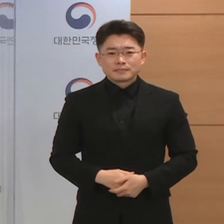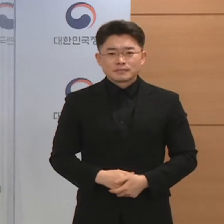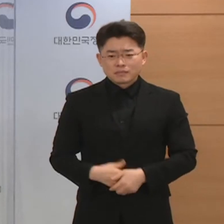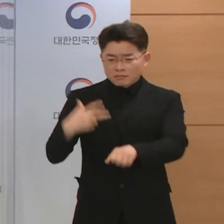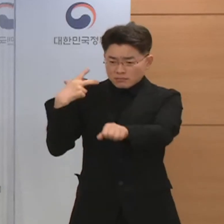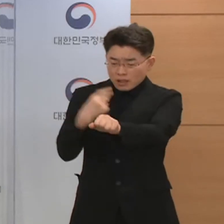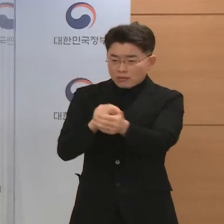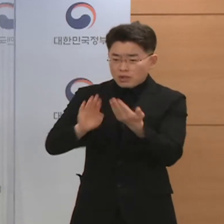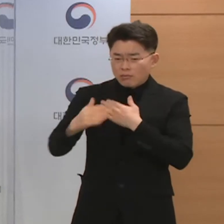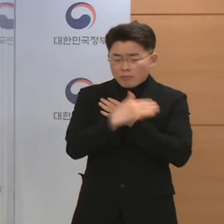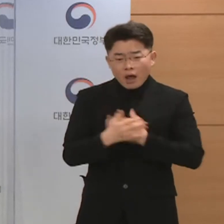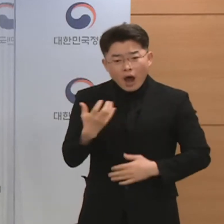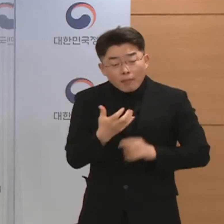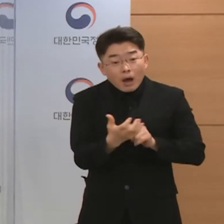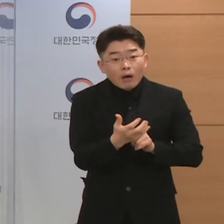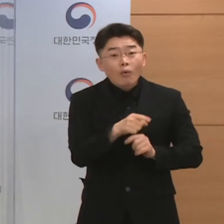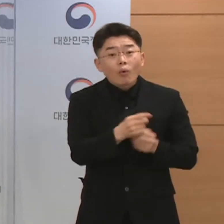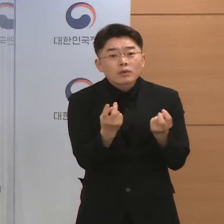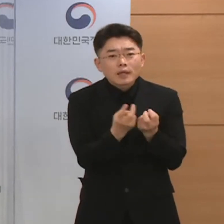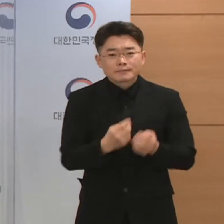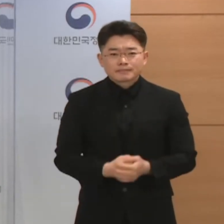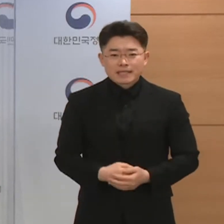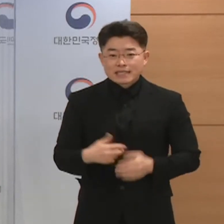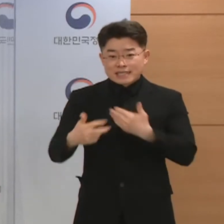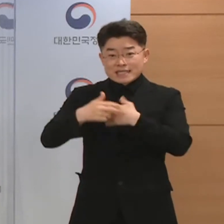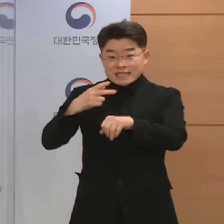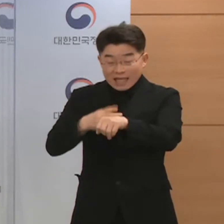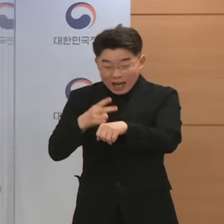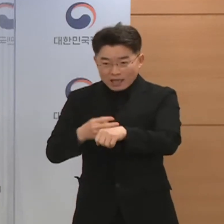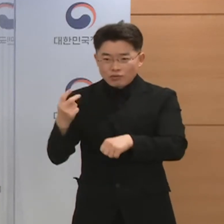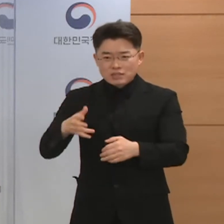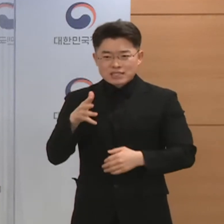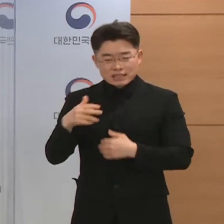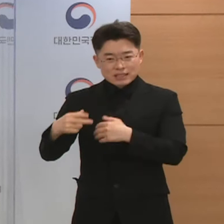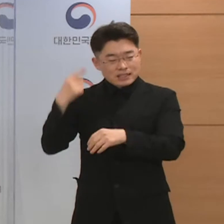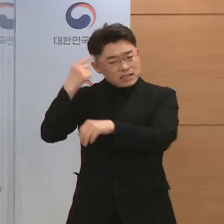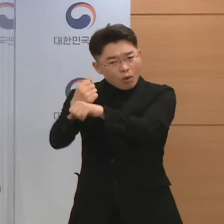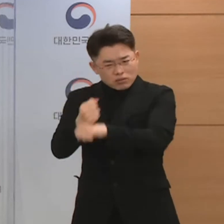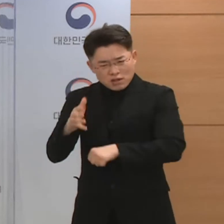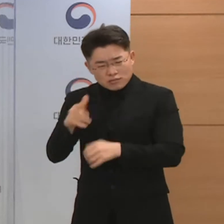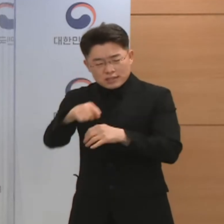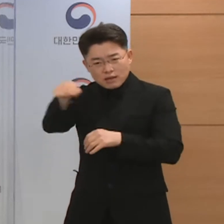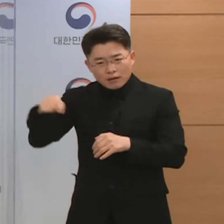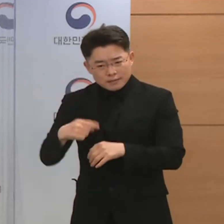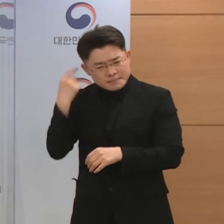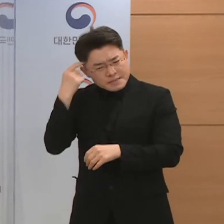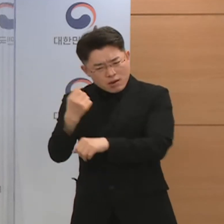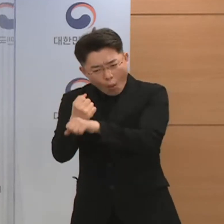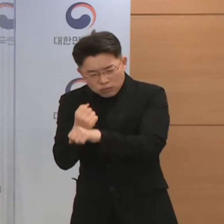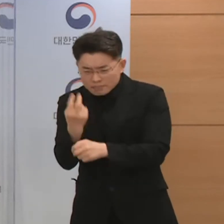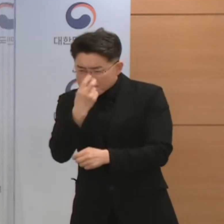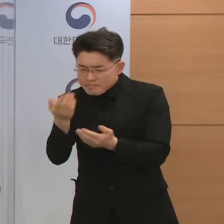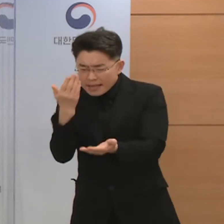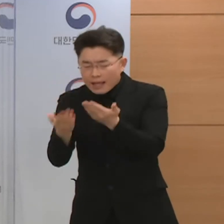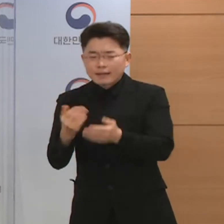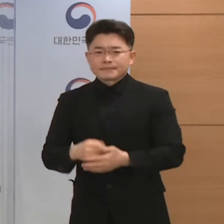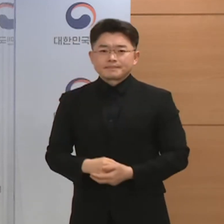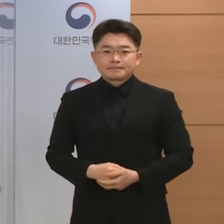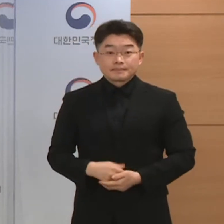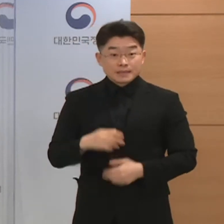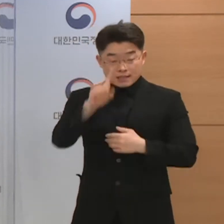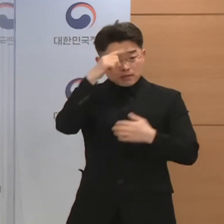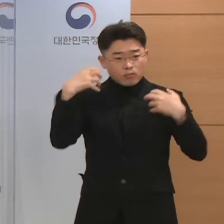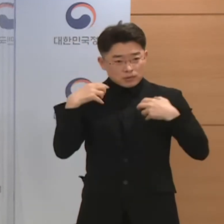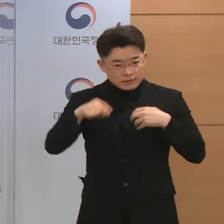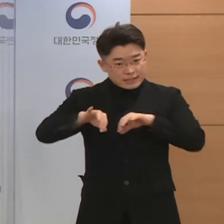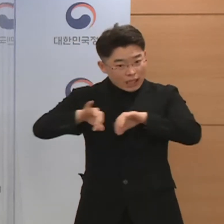백신의 부작용은 의사, 과학자들이 세밀하게 검토하여 판정하고 있습니다. 정부는 피해자를 지원해드리기 위해서